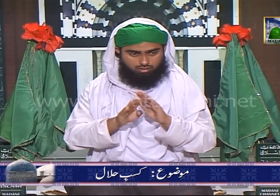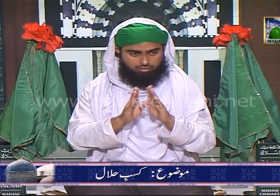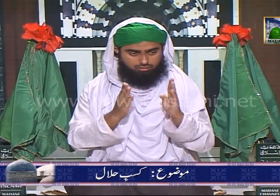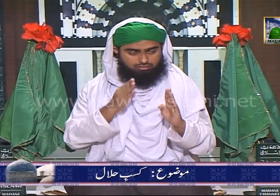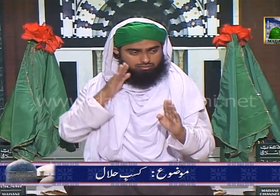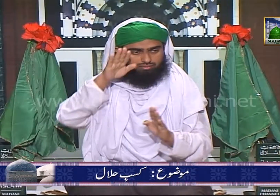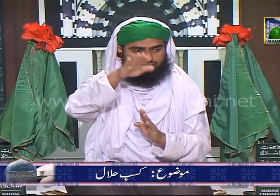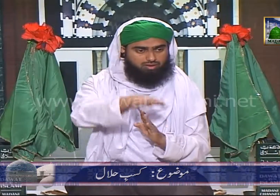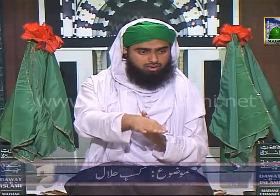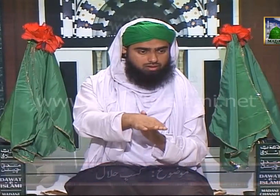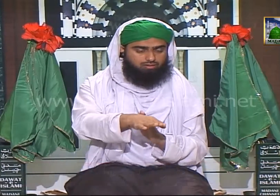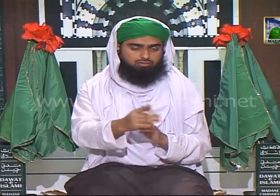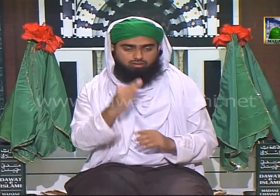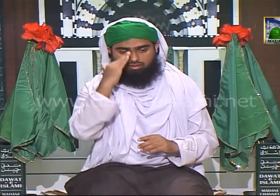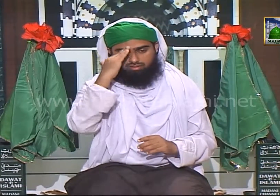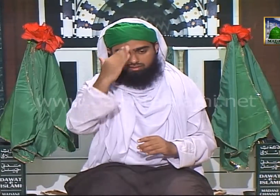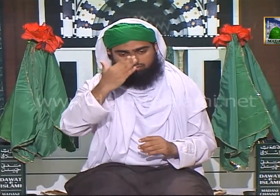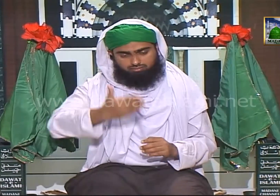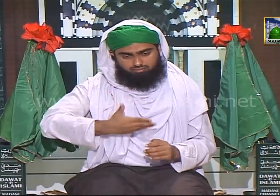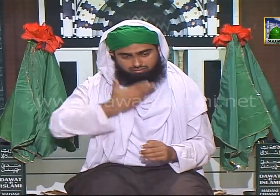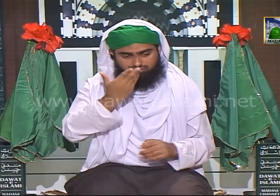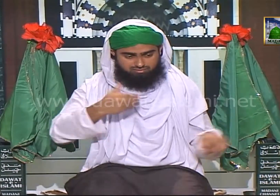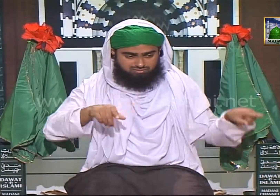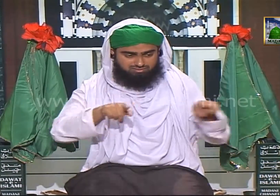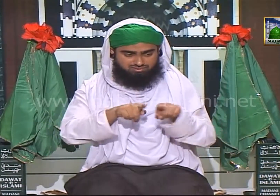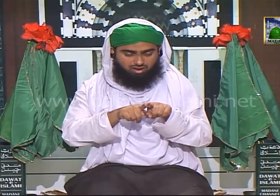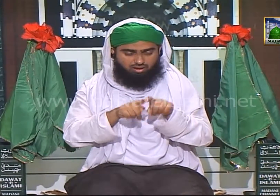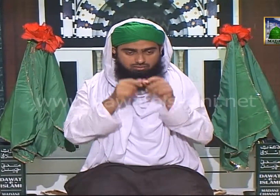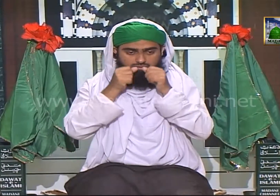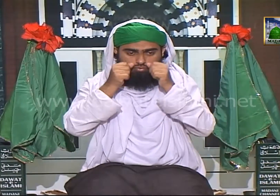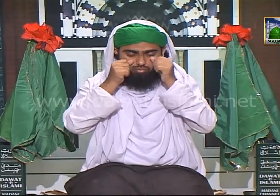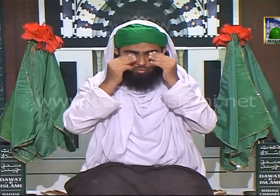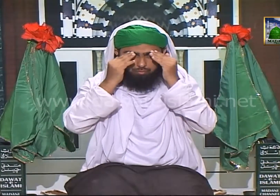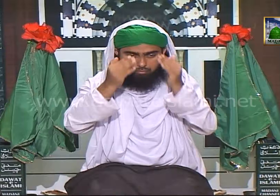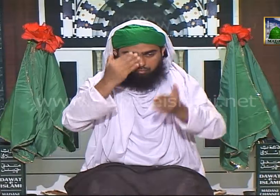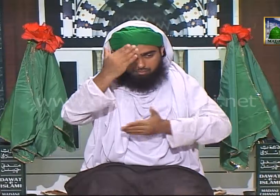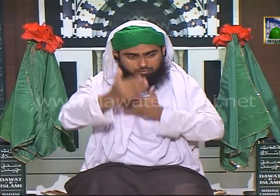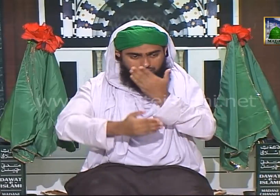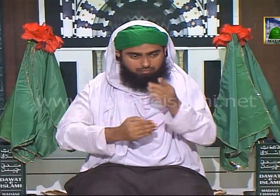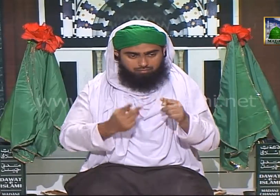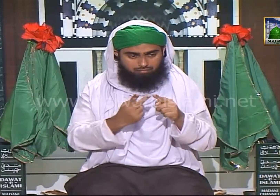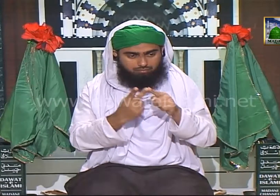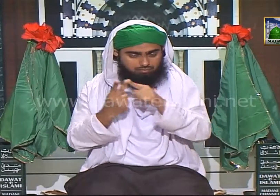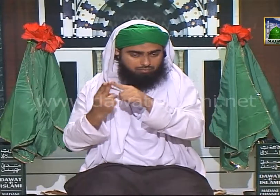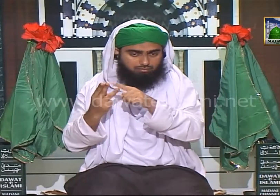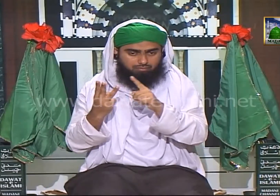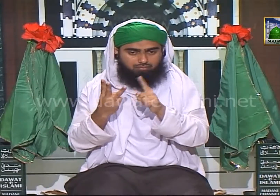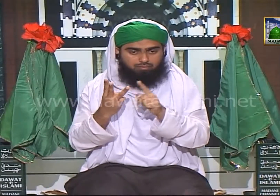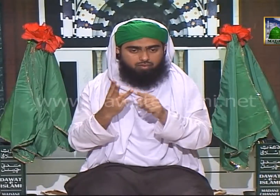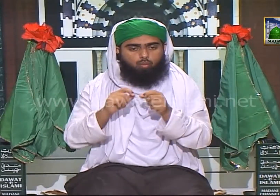علیہ وسلم کو سلام کرو اور پھر قل هو اللہ احد کی سورت پڑھ لو، بسم اللہ شریف کو پڑھنی ہے۔ تو اس طرح انشاءاللہ آپ کی